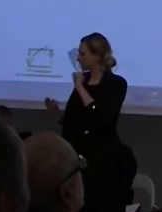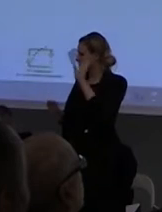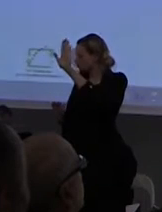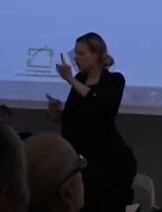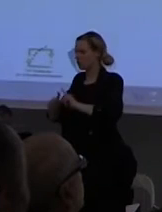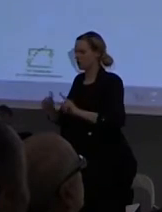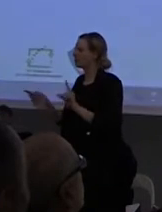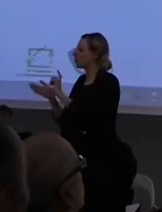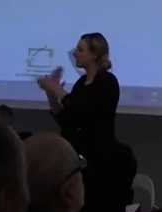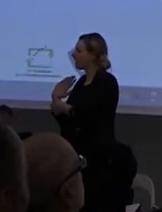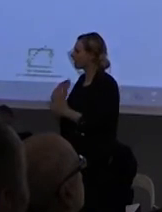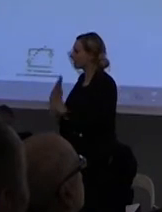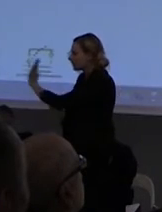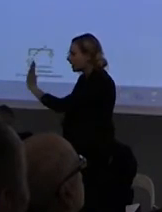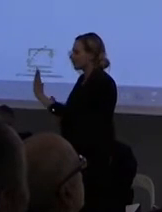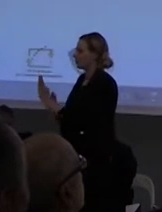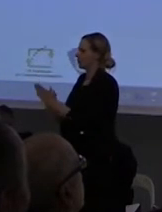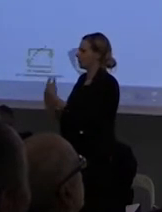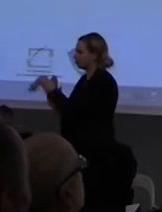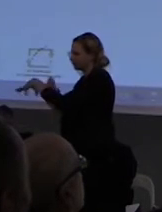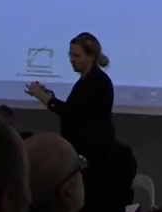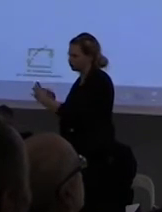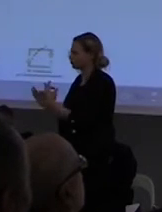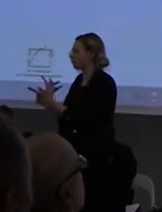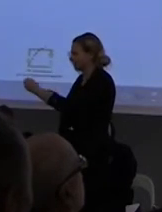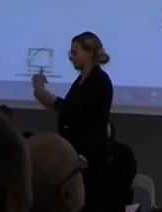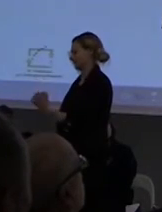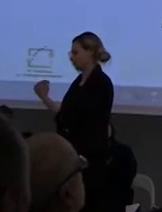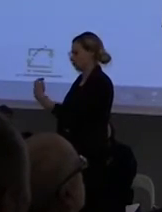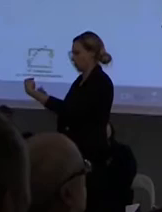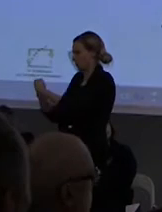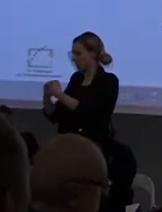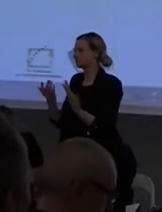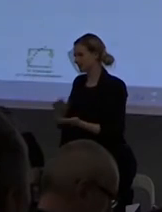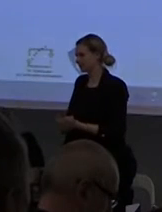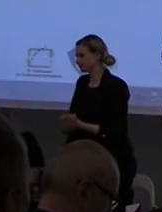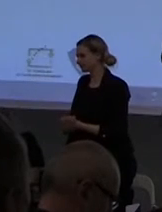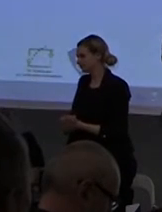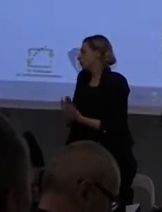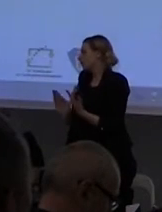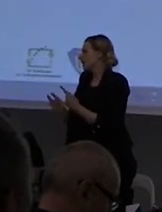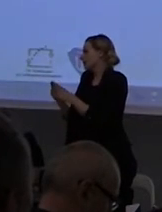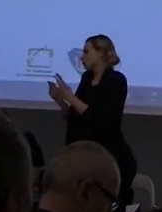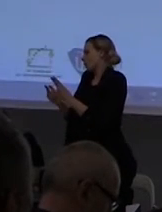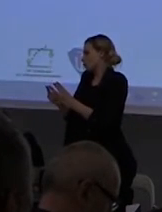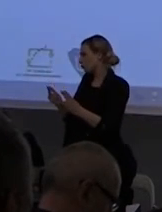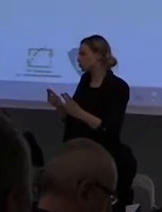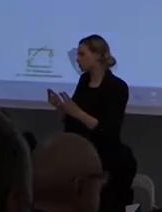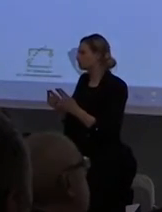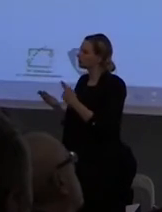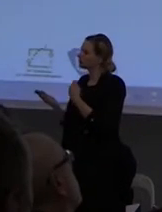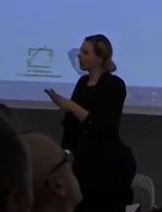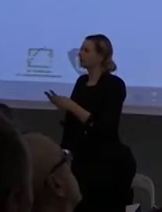můžeme nazývat více termíny, řekněme, jeden z možných způsobů je například metodické